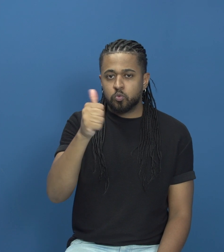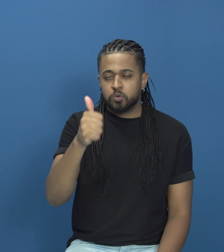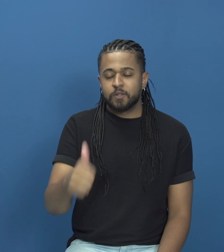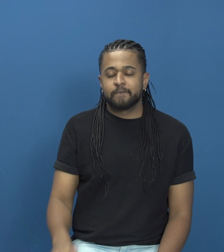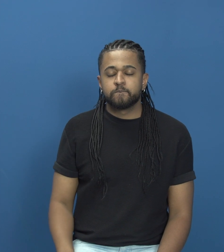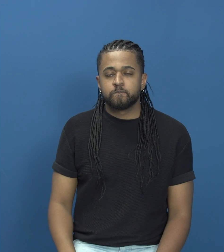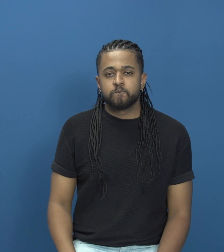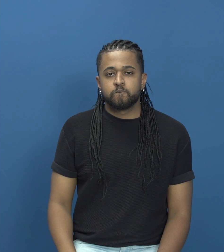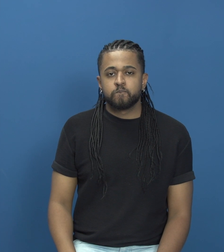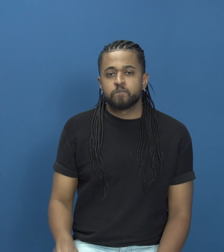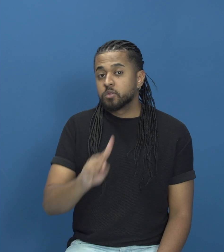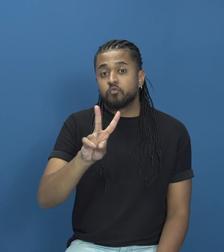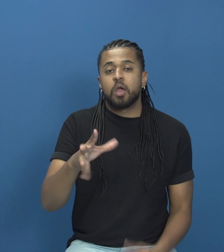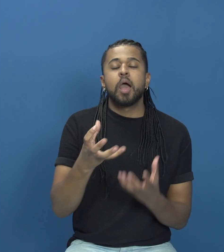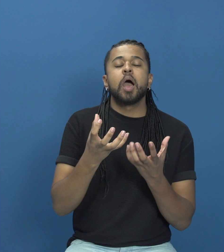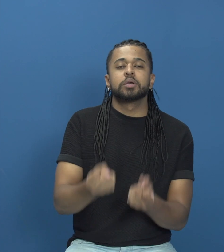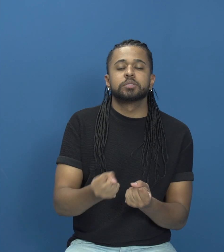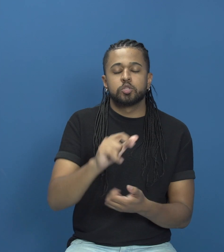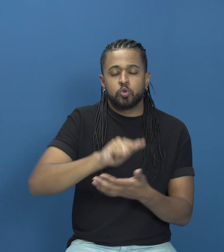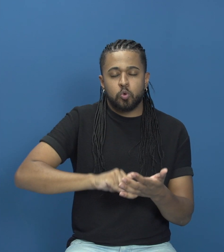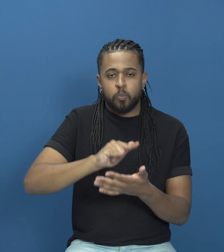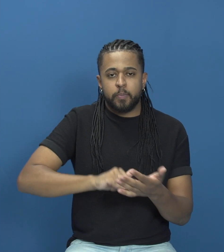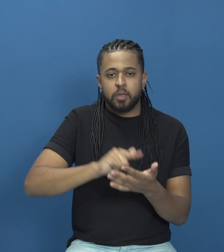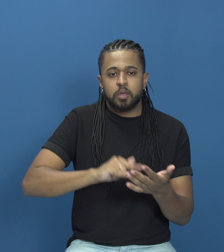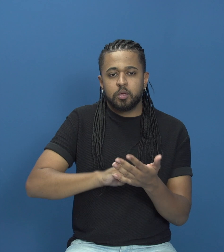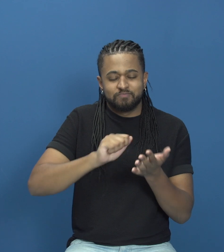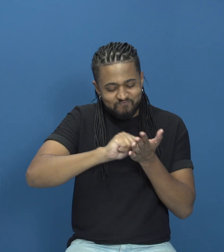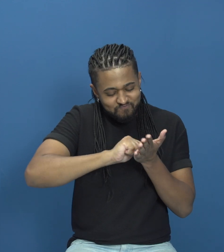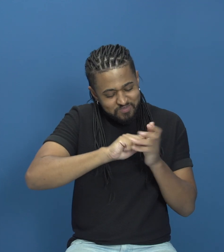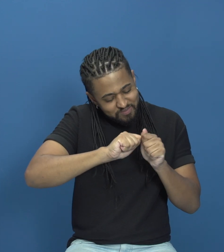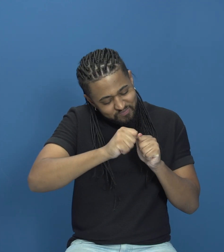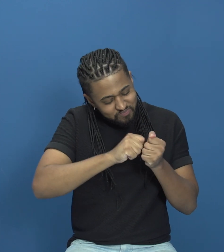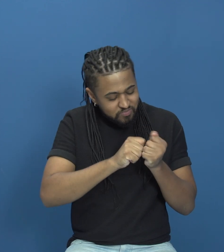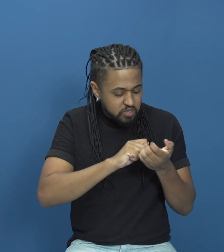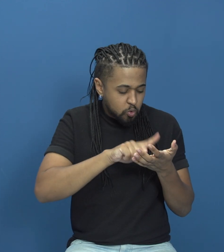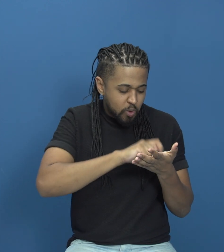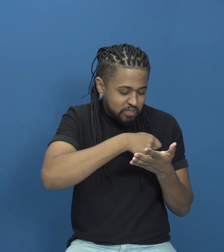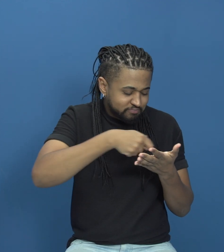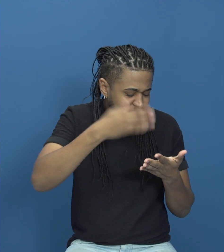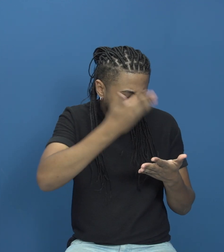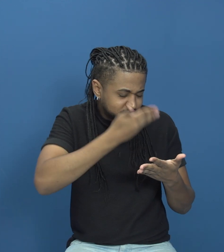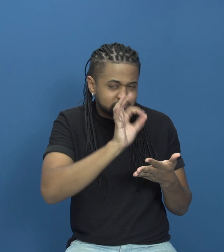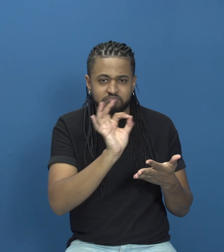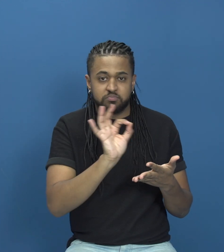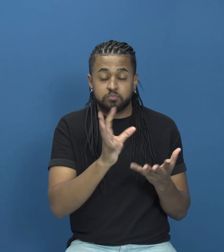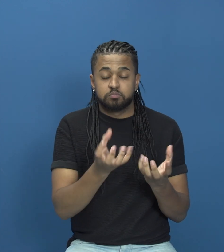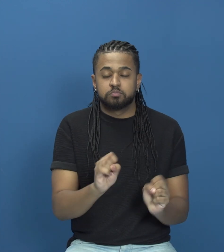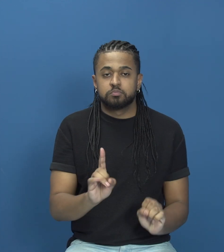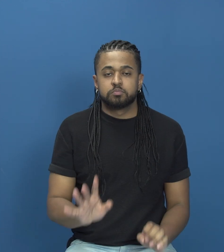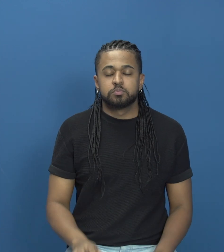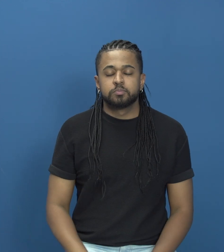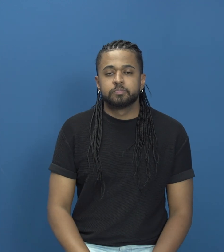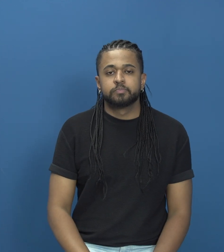9.11. Não serão aceitos documentos rasurados ou com assinatura não identificada.